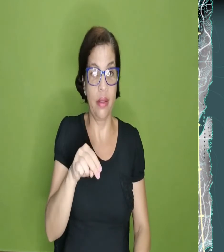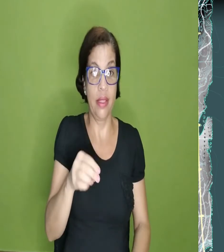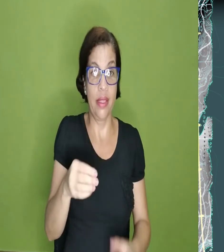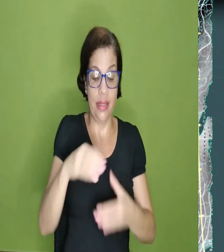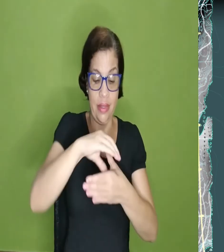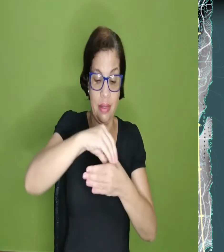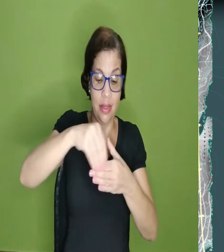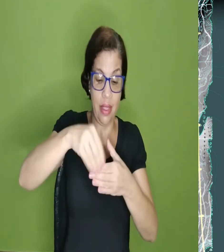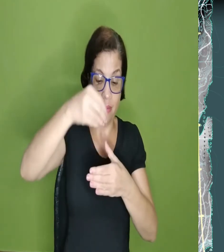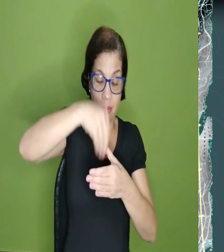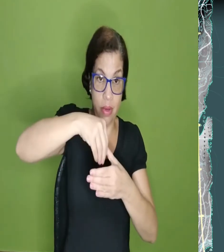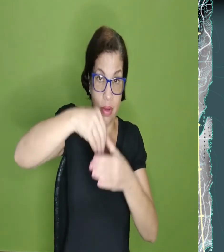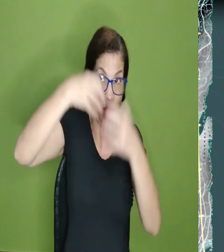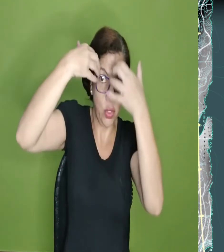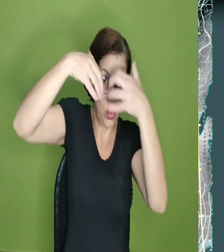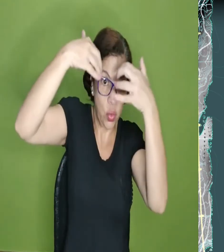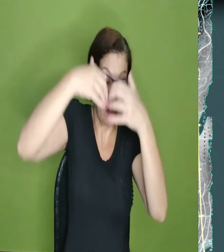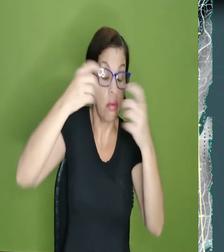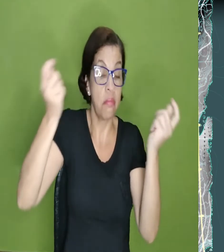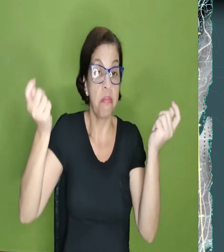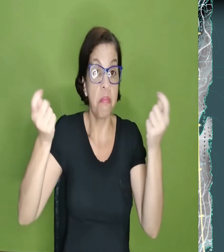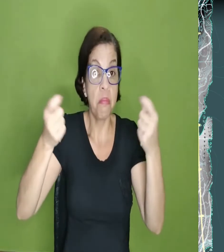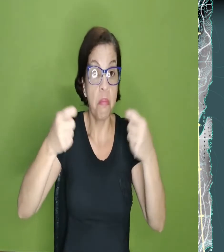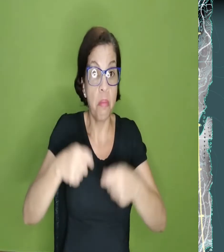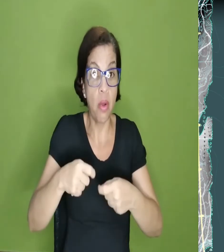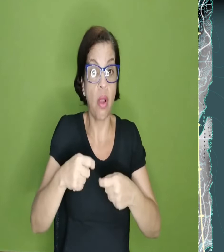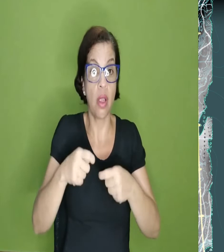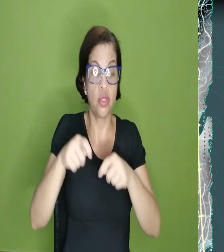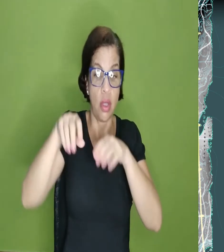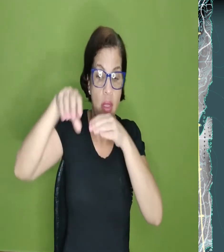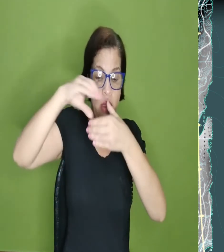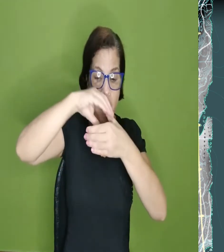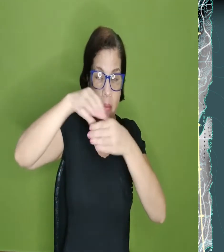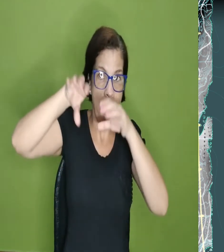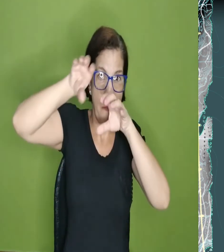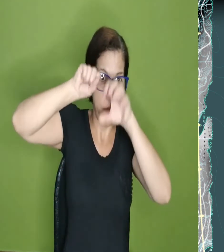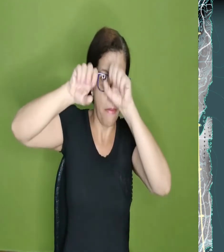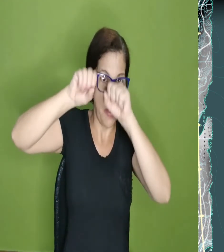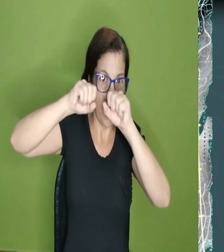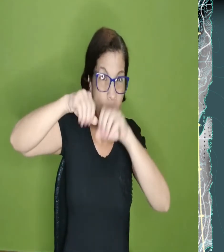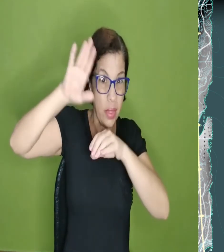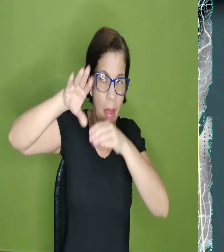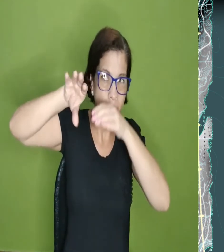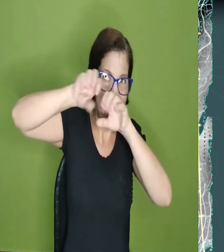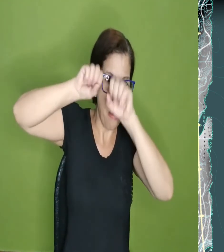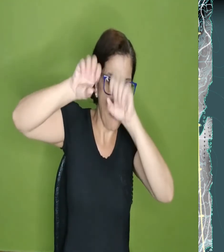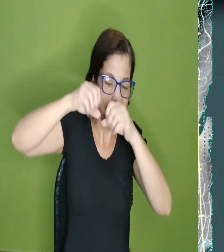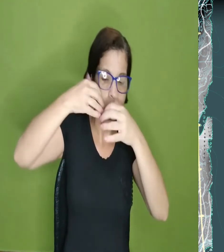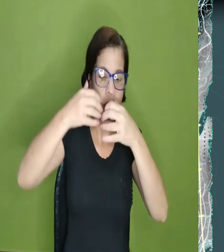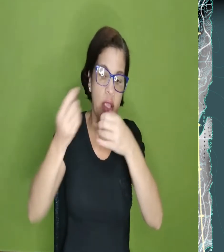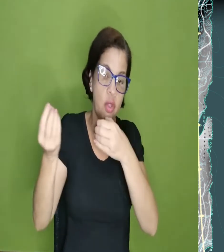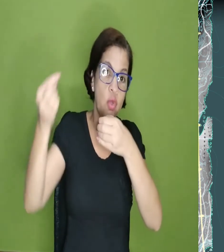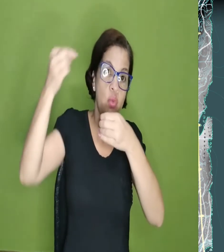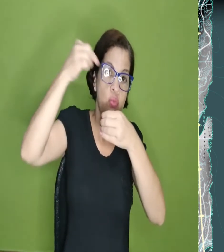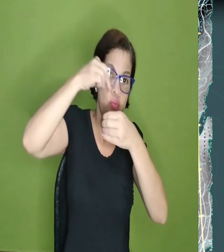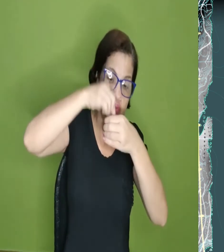membrana citoplasmática do neurônio têm a capacidade de recolher o excesso de neurotransmissor,